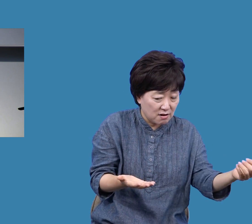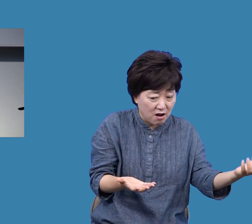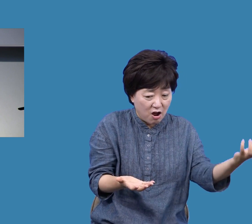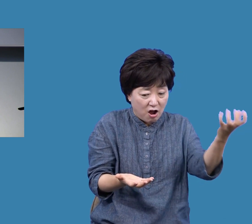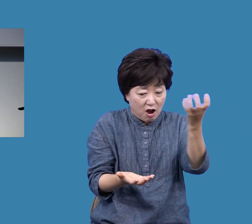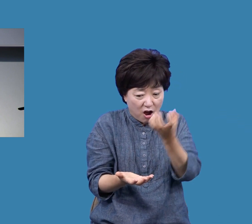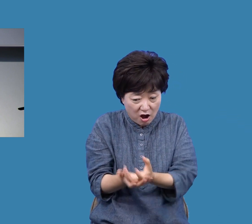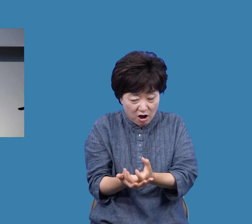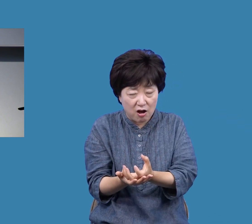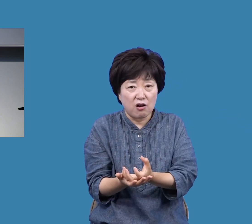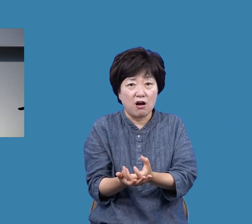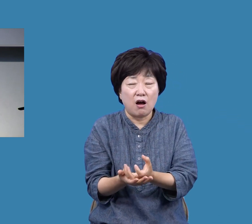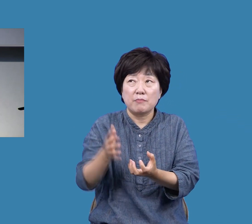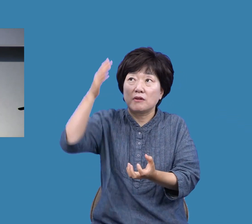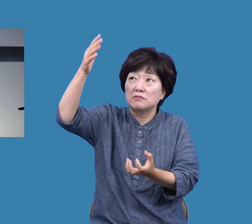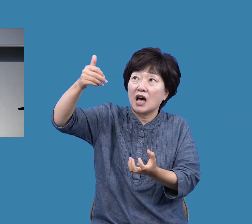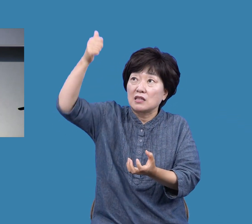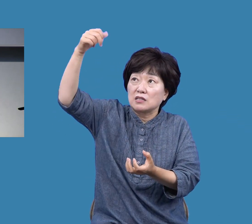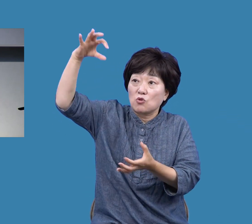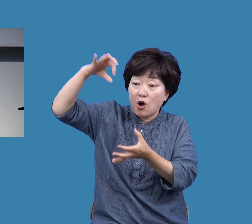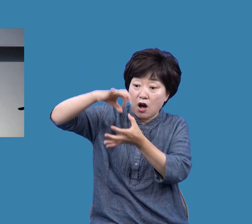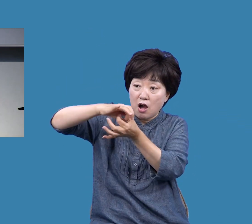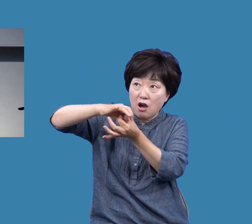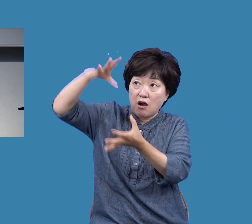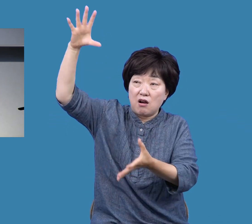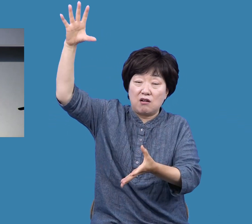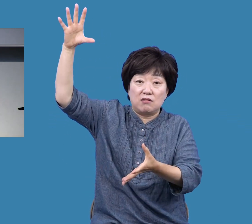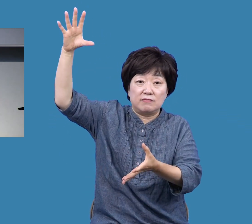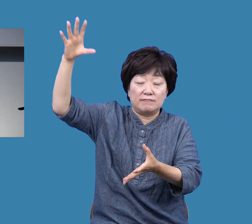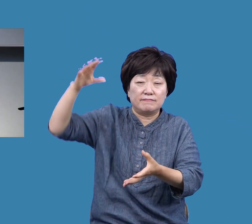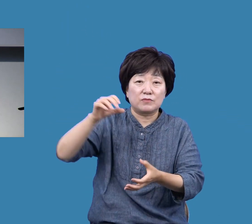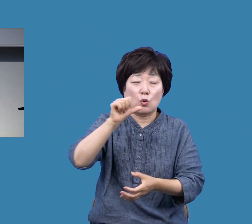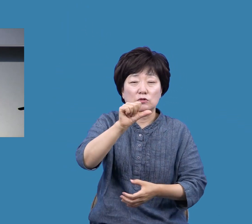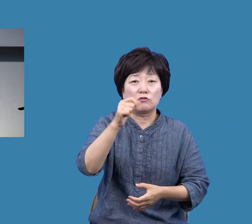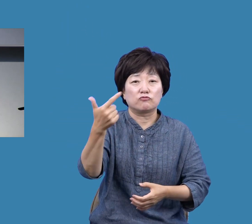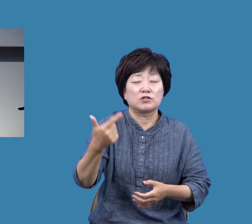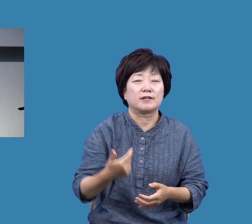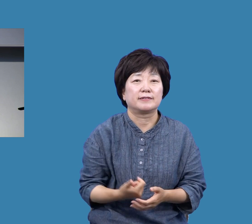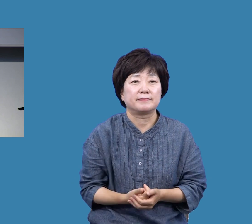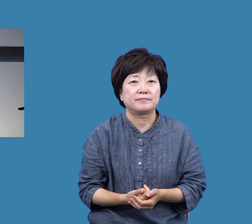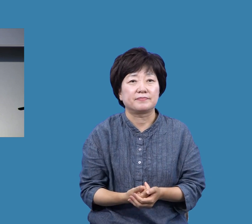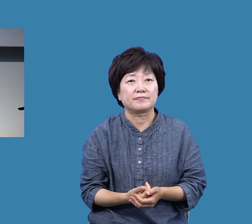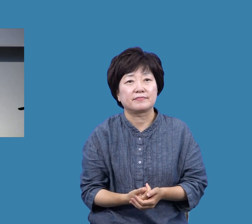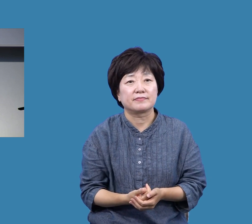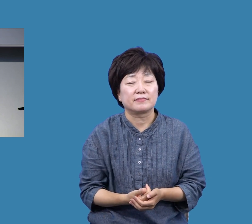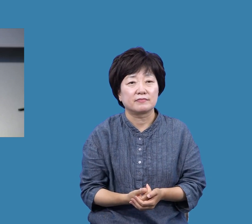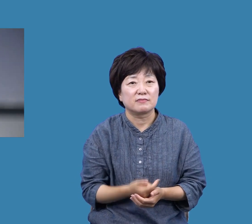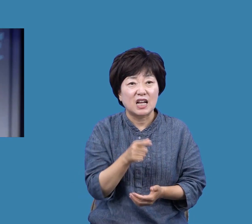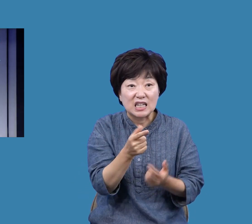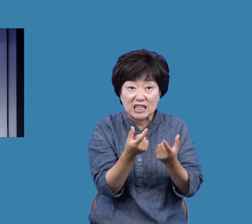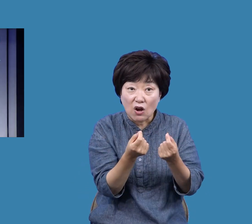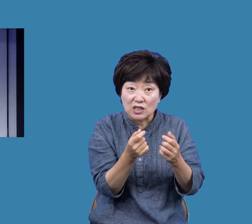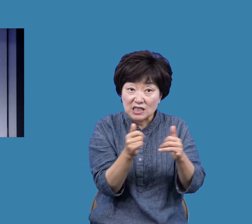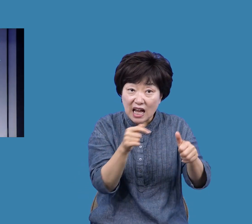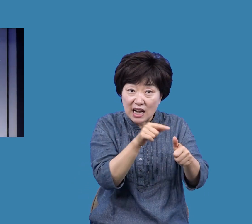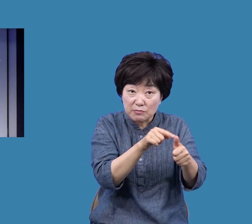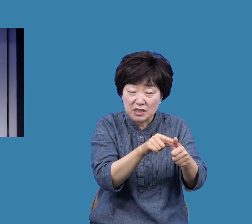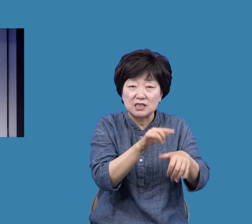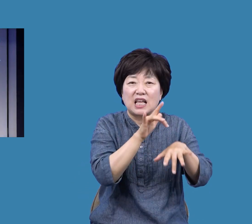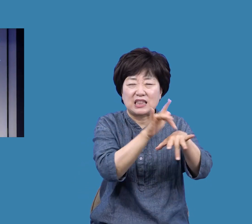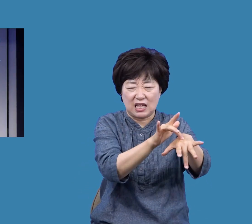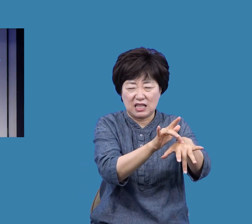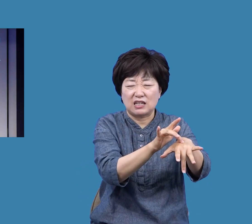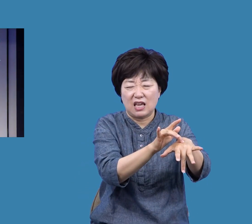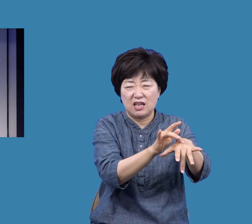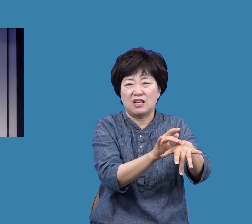이게 끊어져 버린다는 거예요. 5절 6절에서 이렇게 얘기합니다. 5절 6절 같이 읽읍시다. 시작. 이런 자를 사탄에게 내어 주었으니 이는